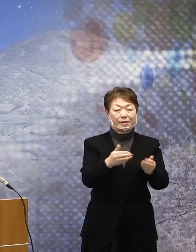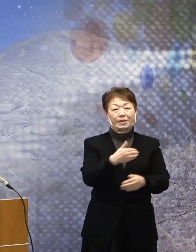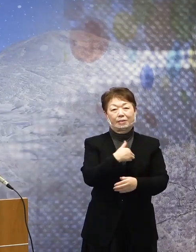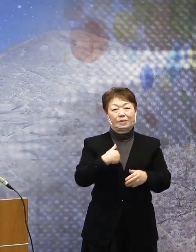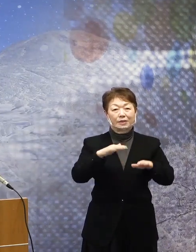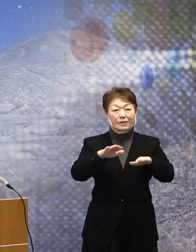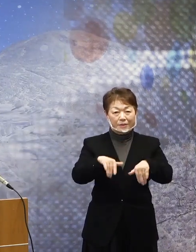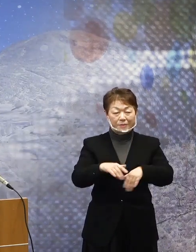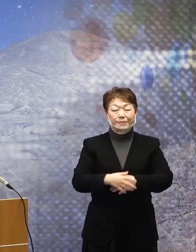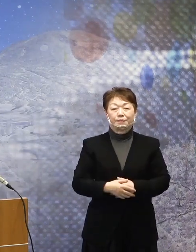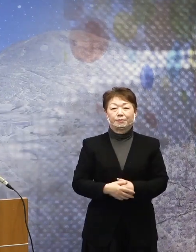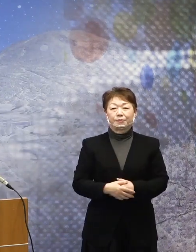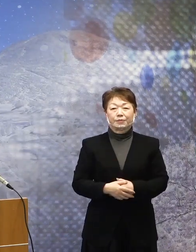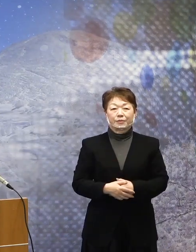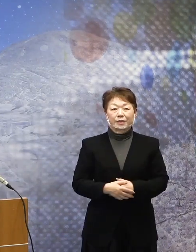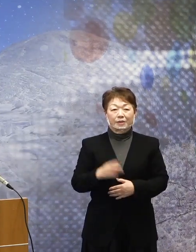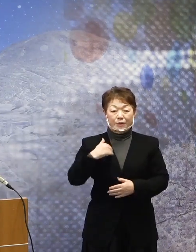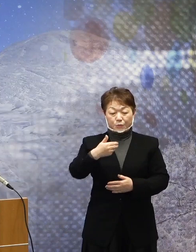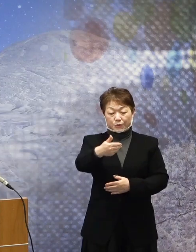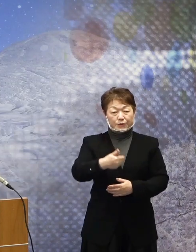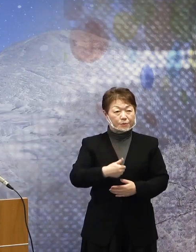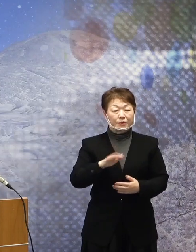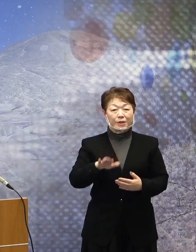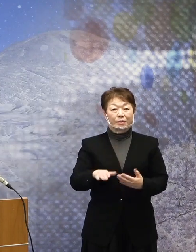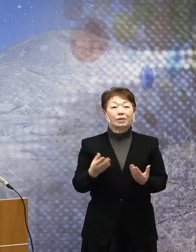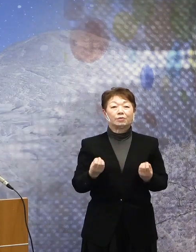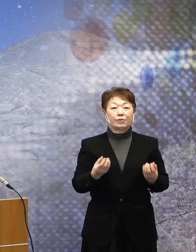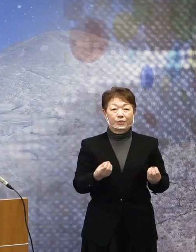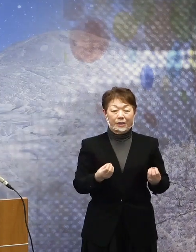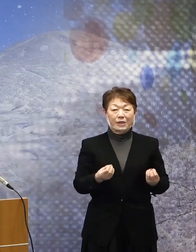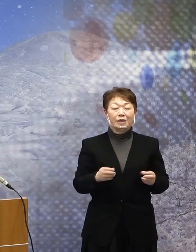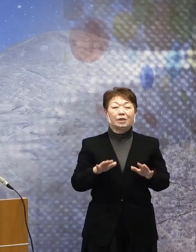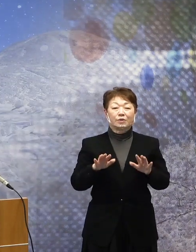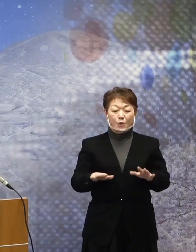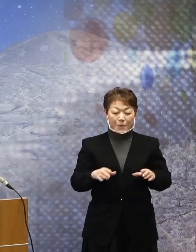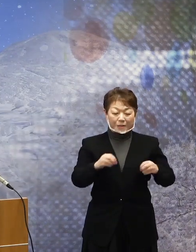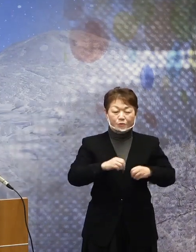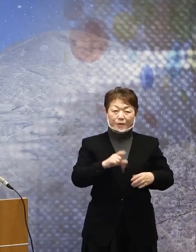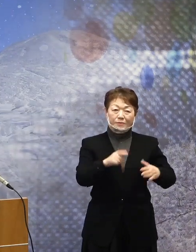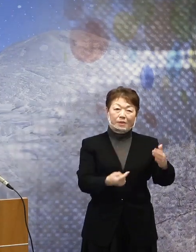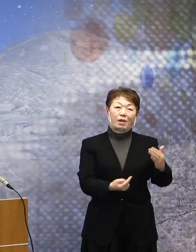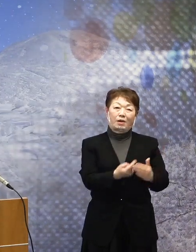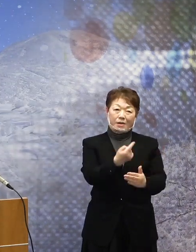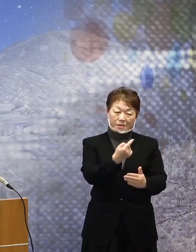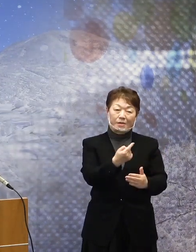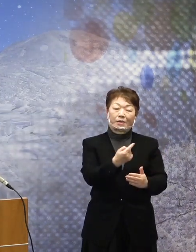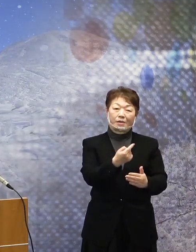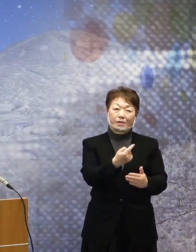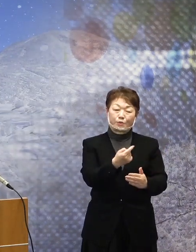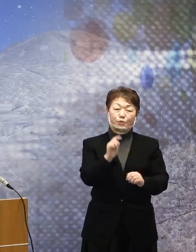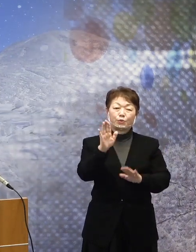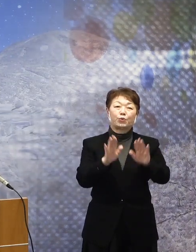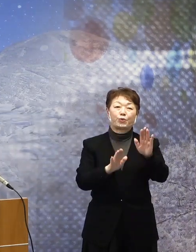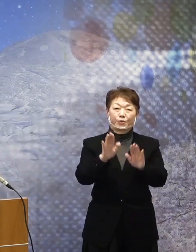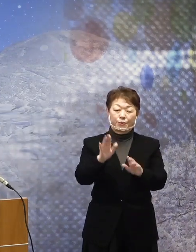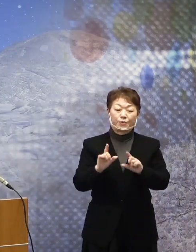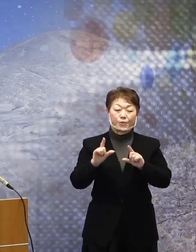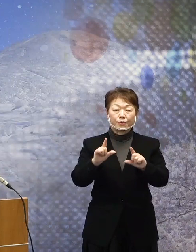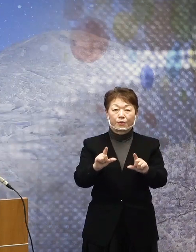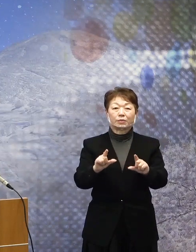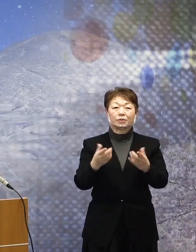。ただ冒頭田中さんからご質問あったその今日は確かにクラスターの状況を報告